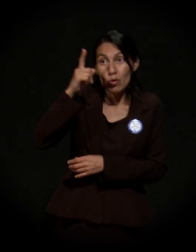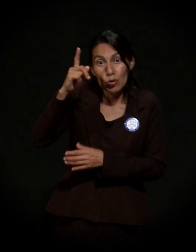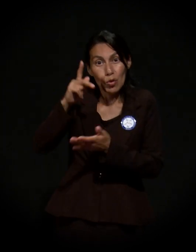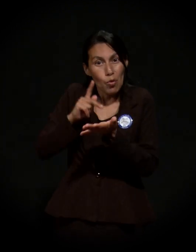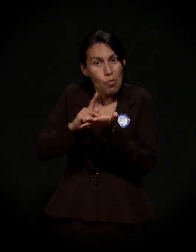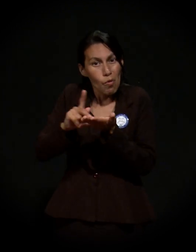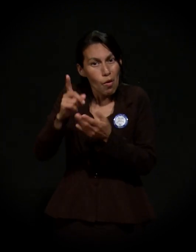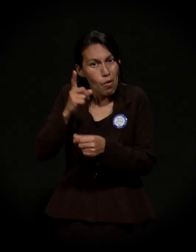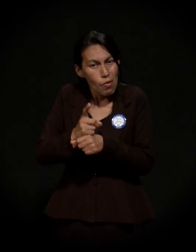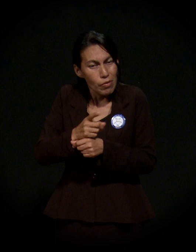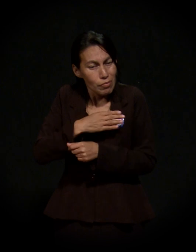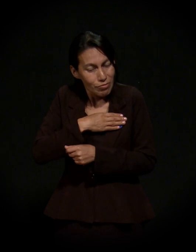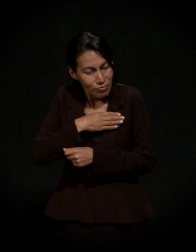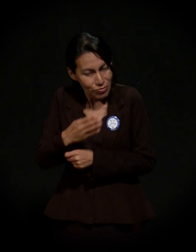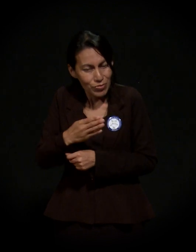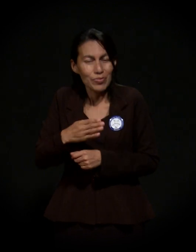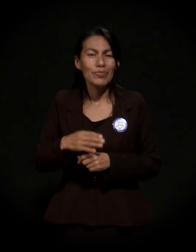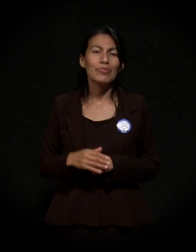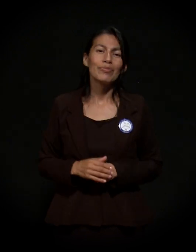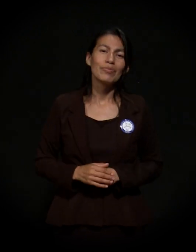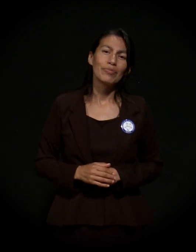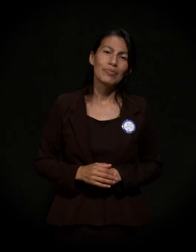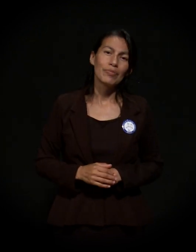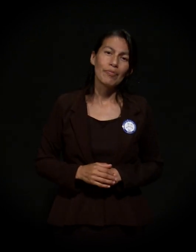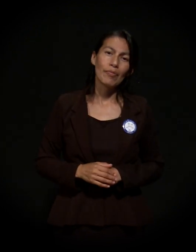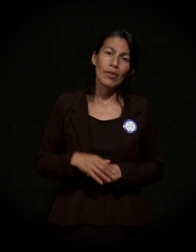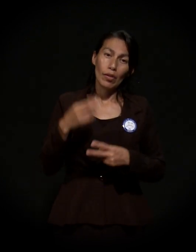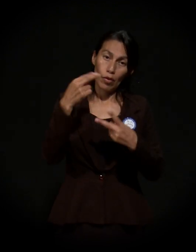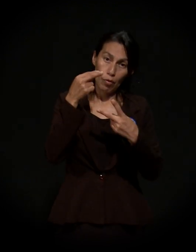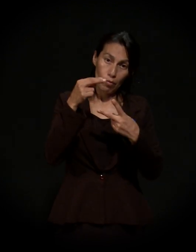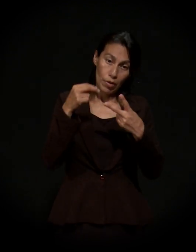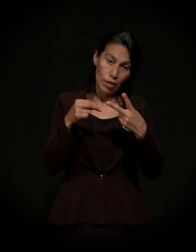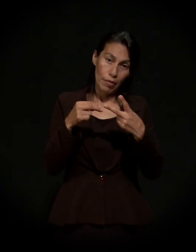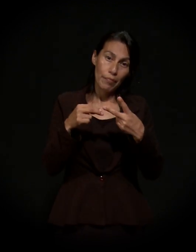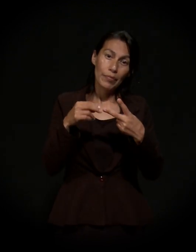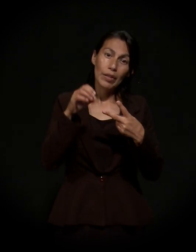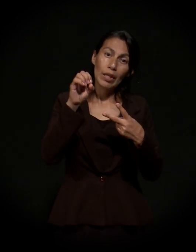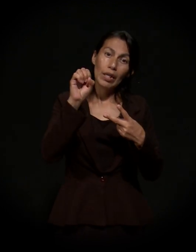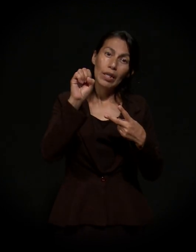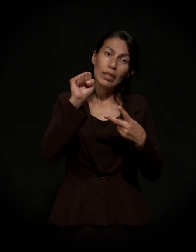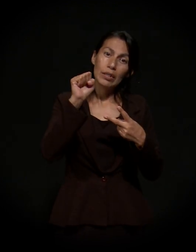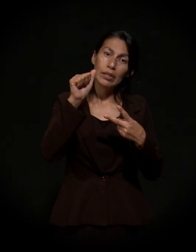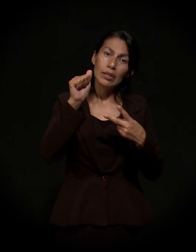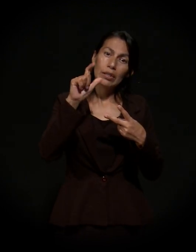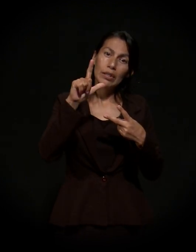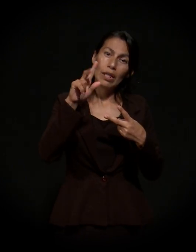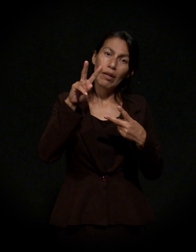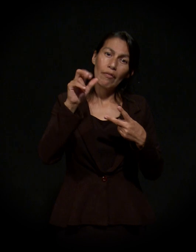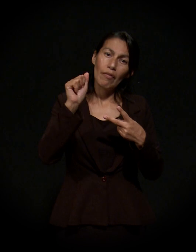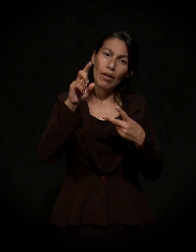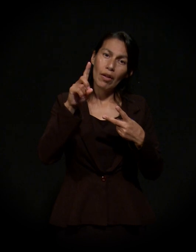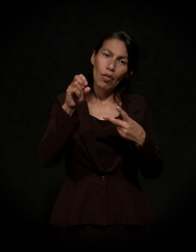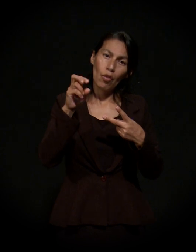un milagro de acuerdo a su buena voluntad. se llaman Salvador